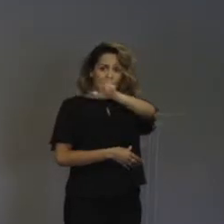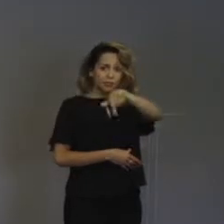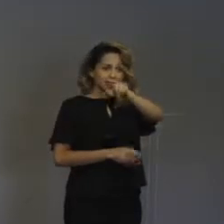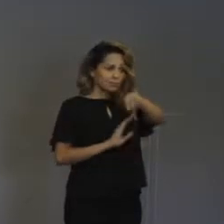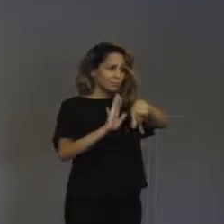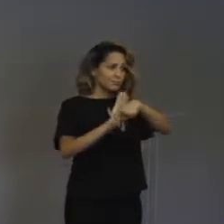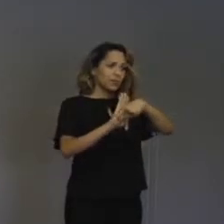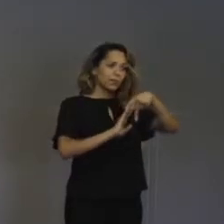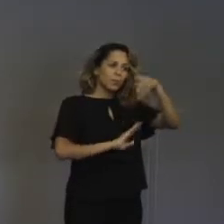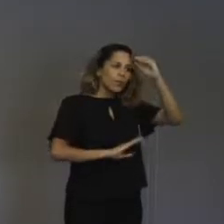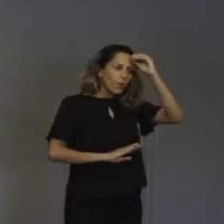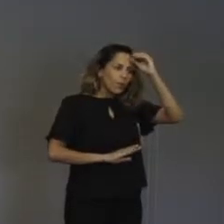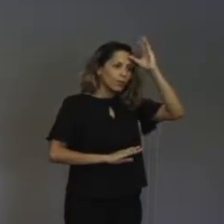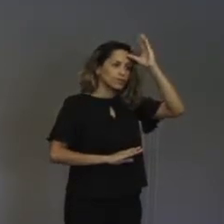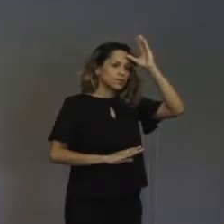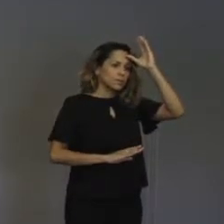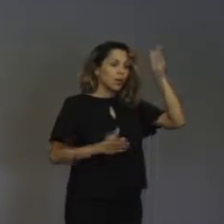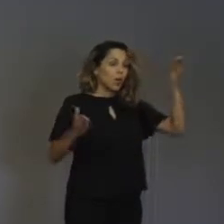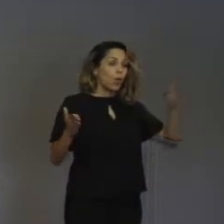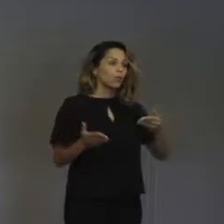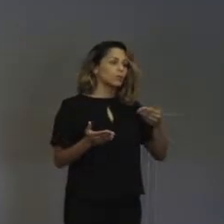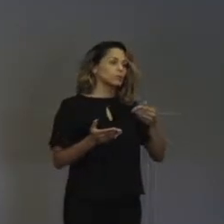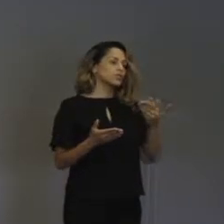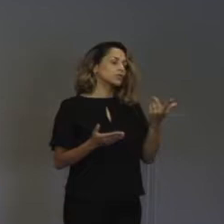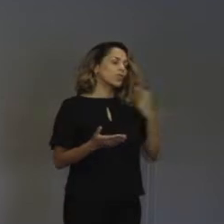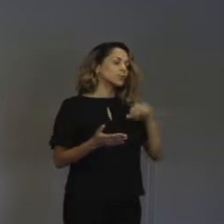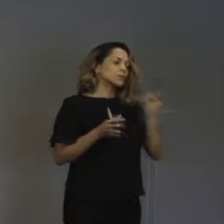gente não conseguiu fazer uma interação enorme, né?